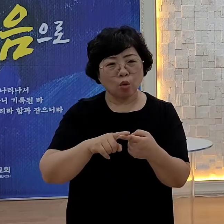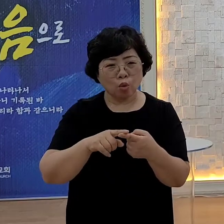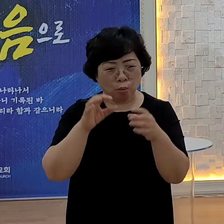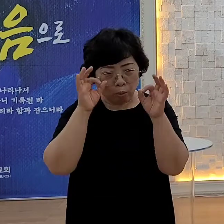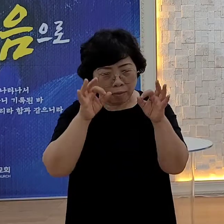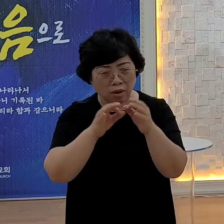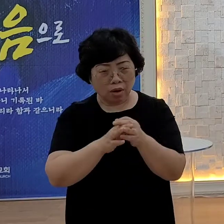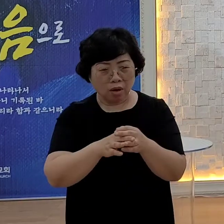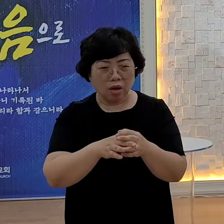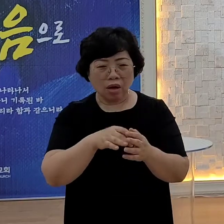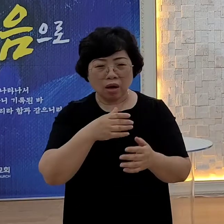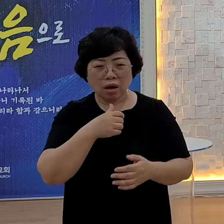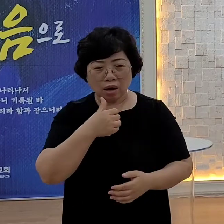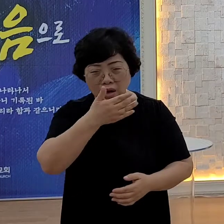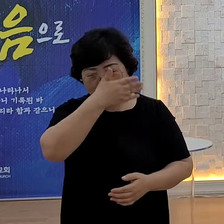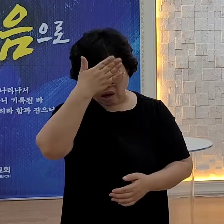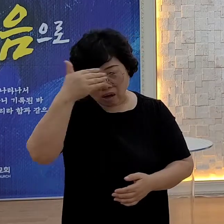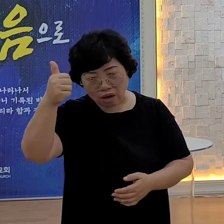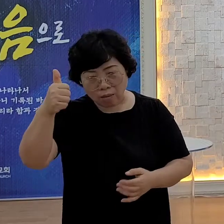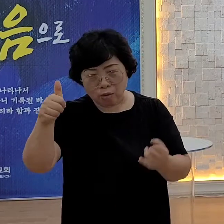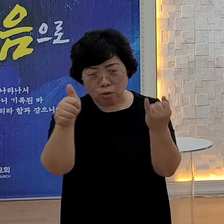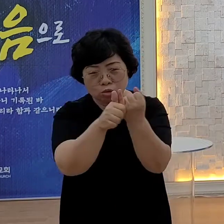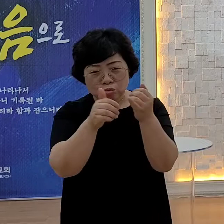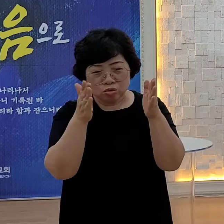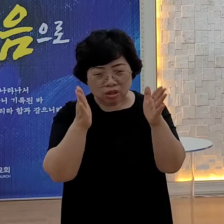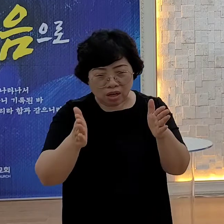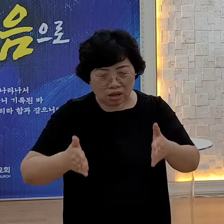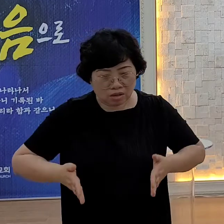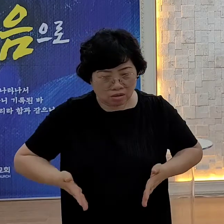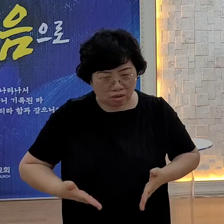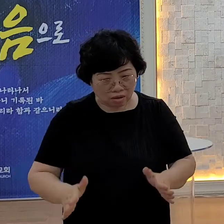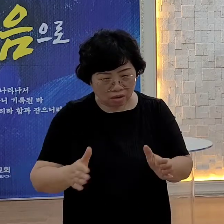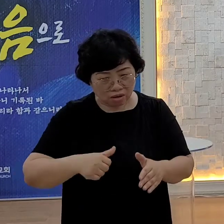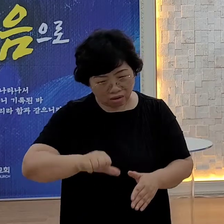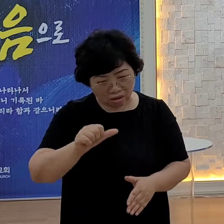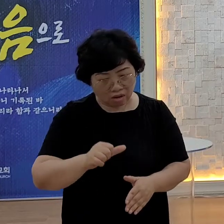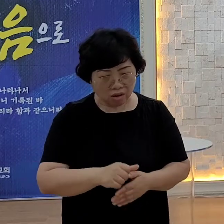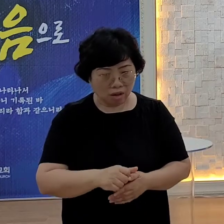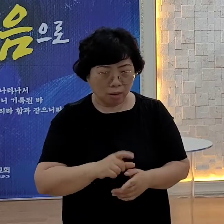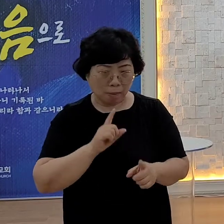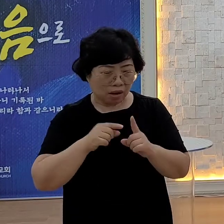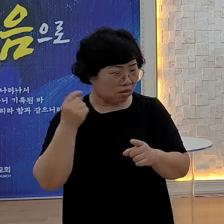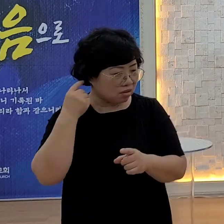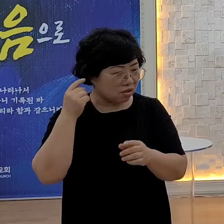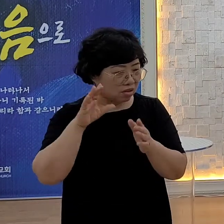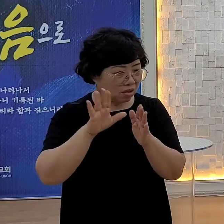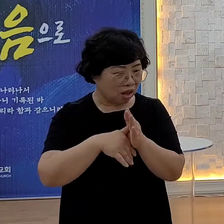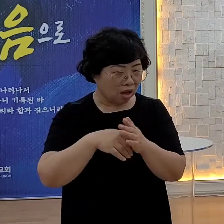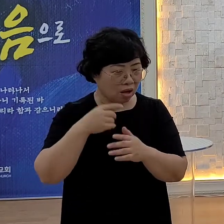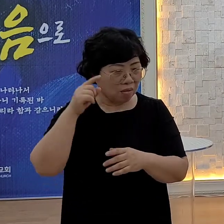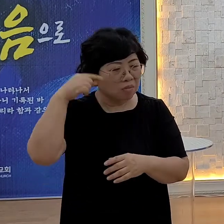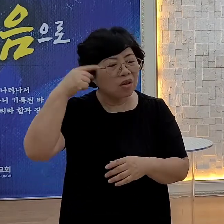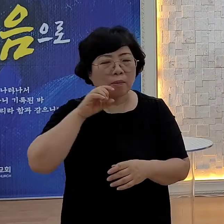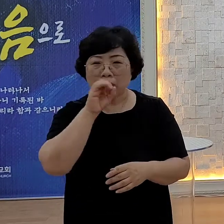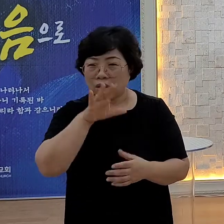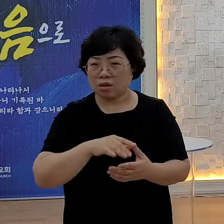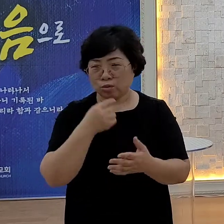이런 반응이 나왔단 말이에요. 생각해 보세요. 아무리 생각해도 우리는 지금 아이를 낳을 나이가